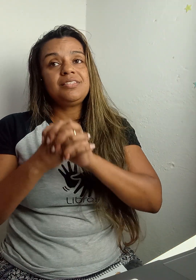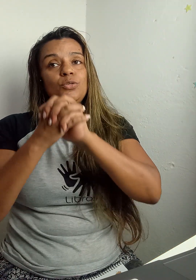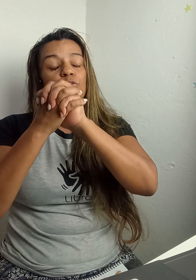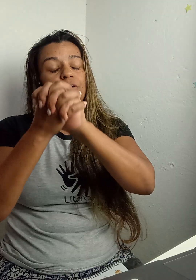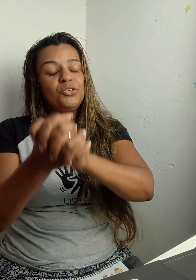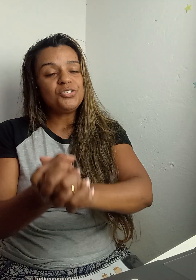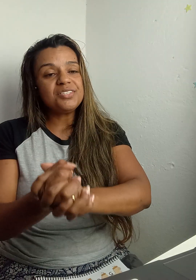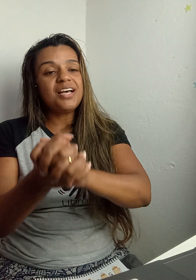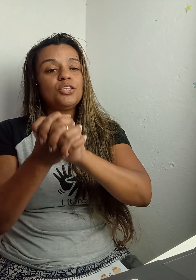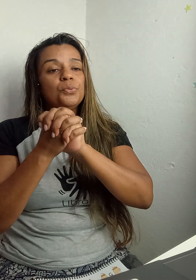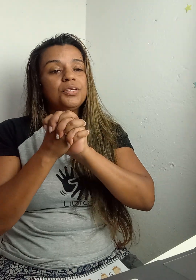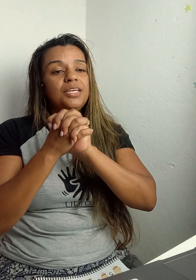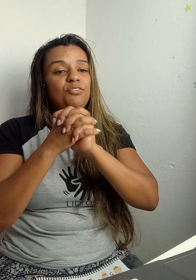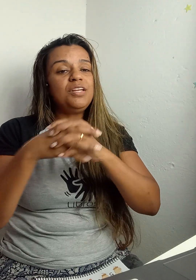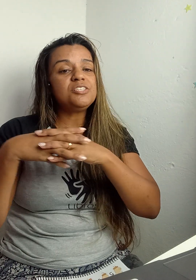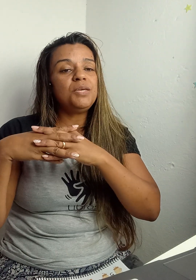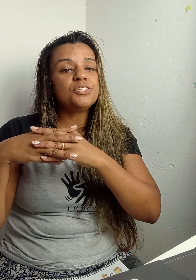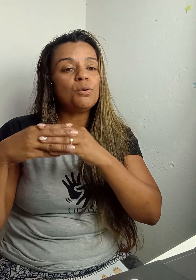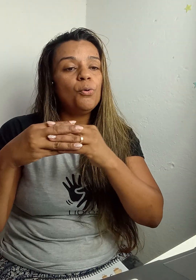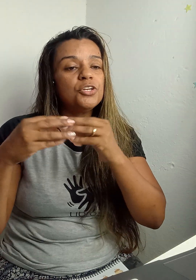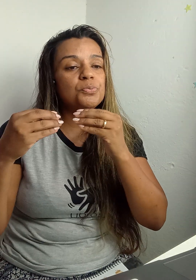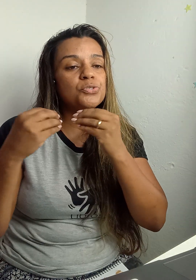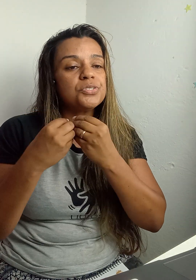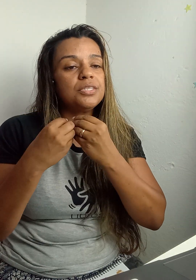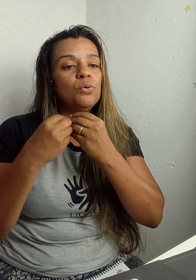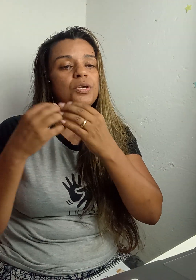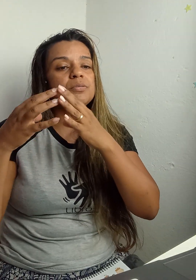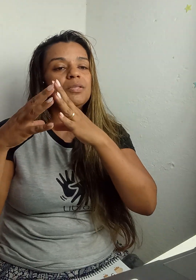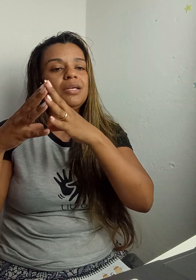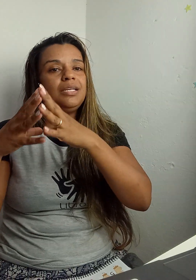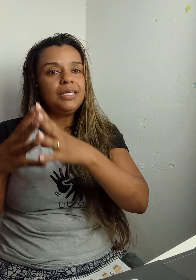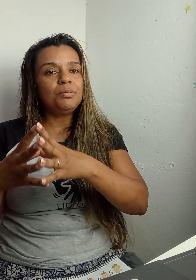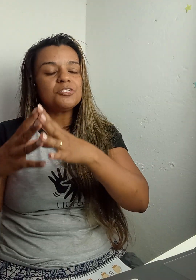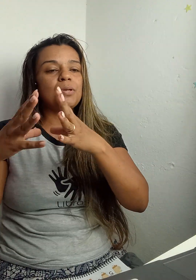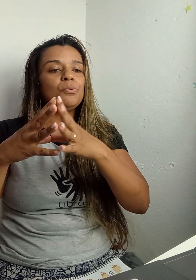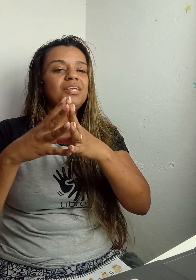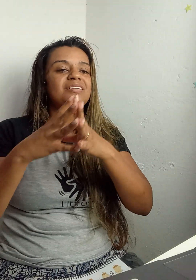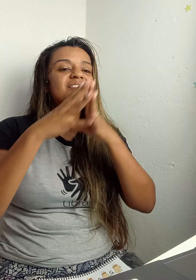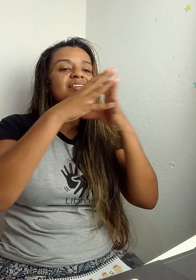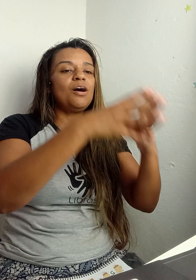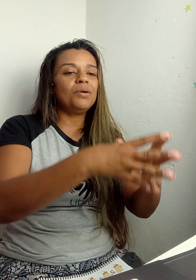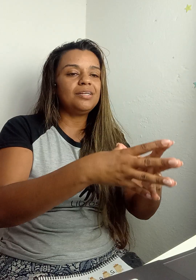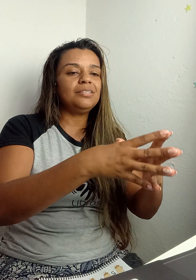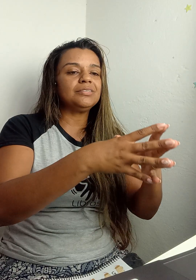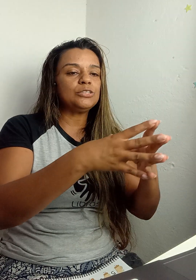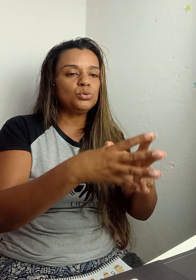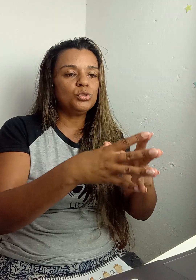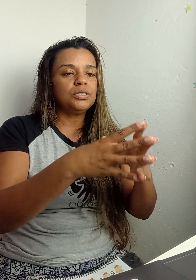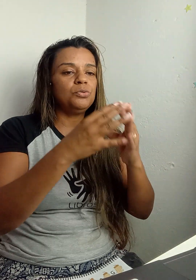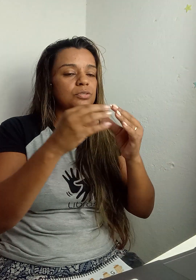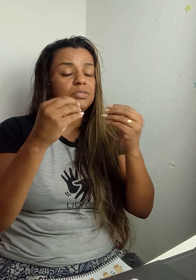sido alfabetizado, porque infelizmente são poucas pessoas que têm o conhecimento da Libras para poder ensinar uma criança surda, muitos